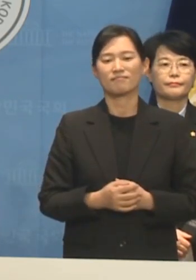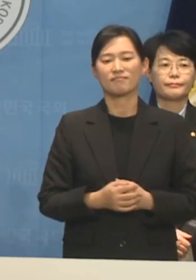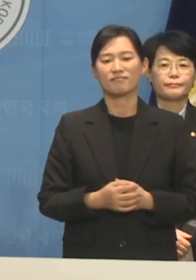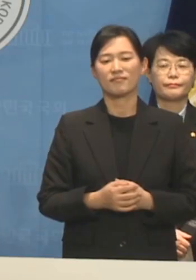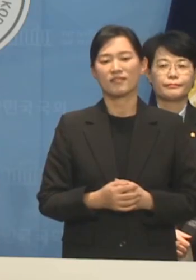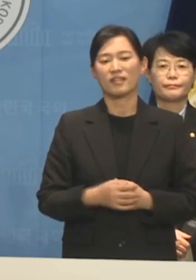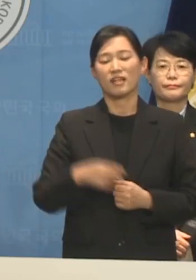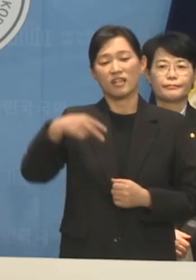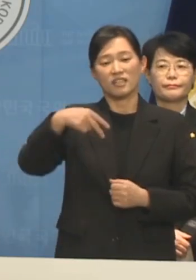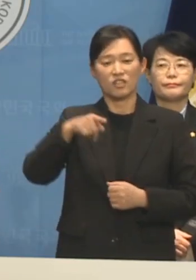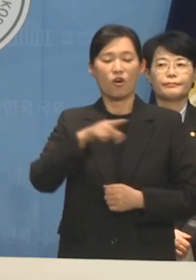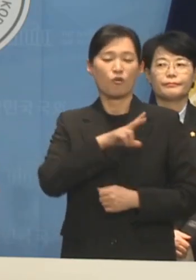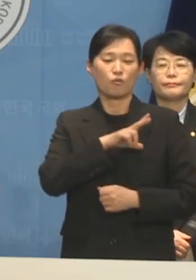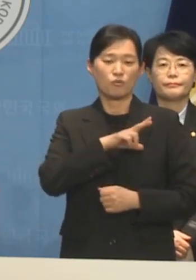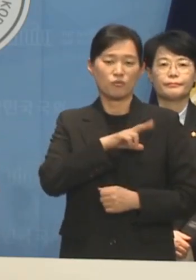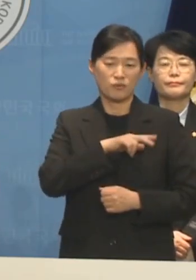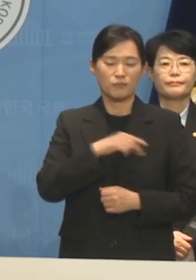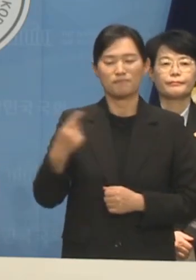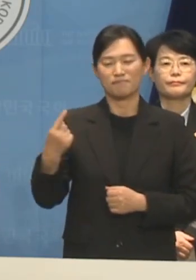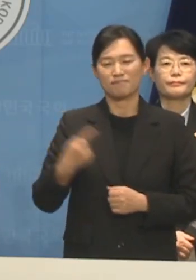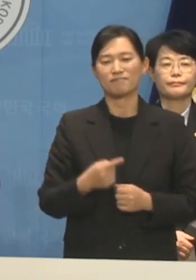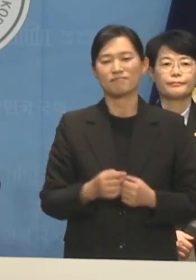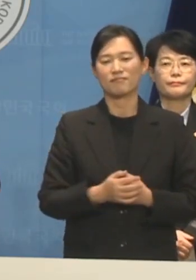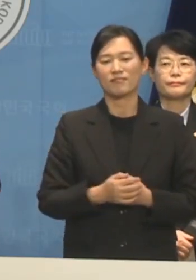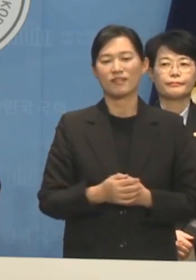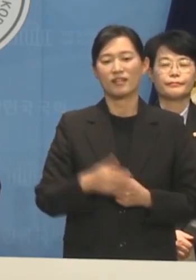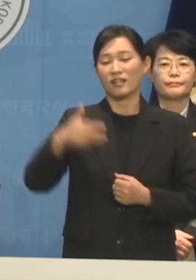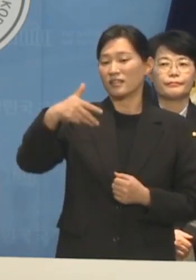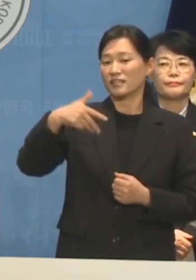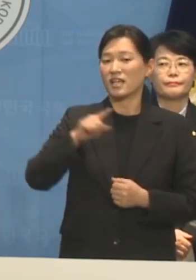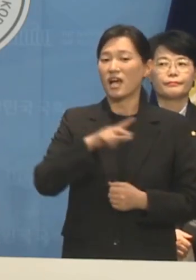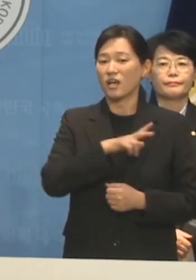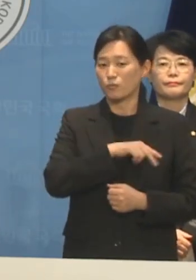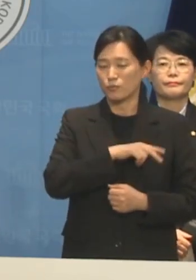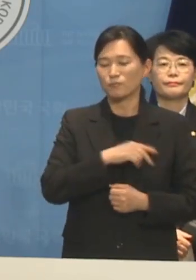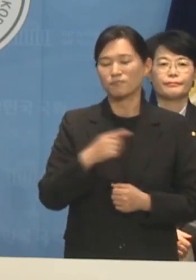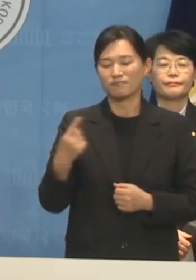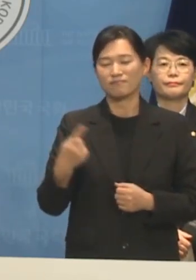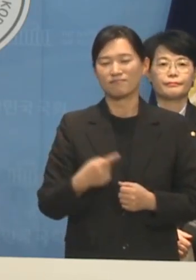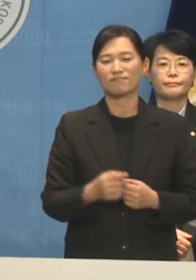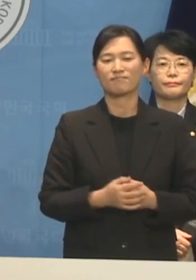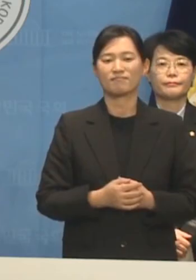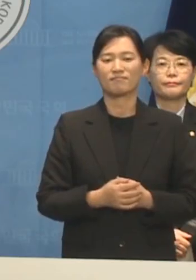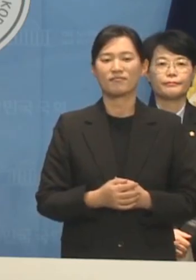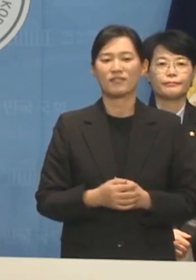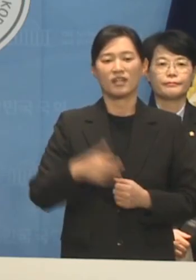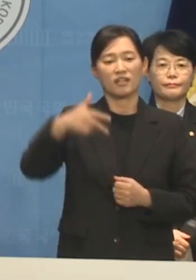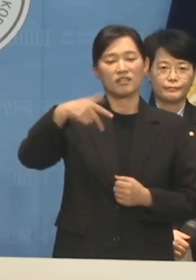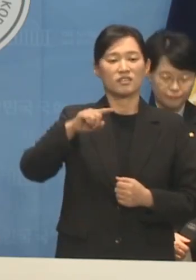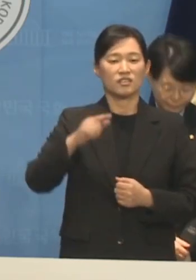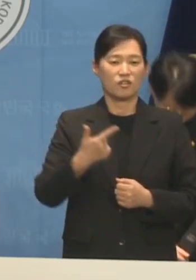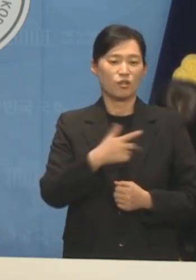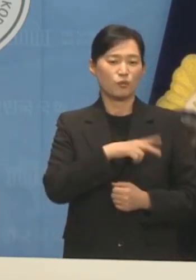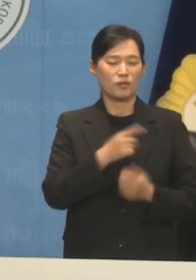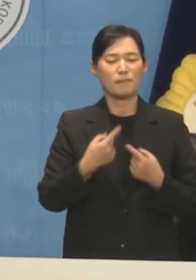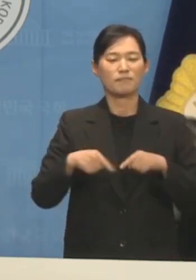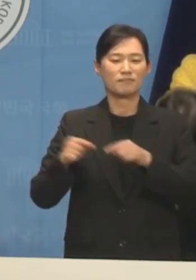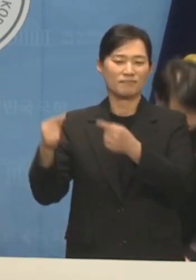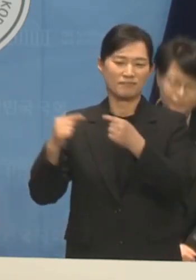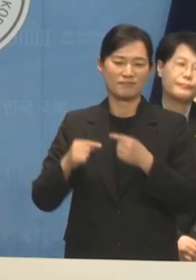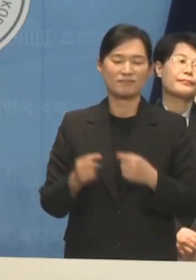서미화 국회의원님 함께해 주셨습니다. 차지호 의원님 함께해 주셨습니다. 전종덕 의원님도 함께해